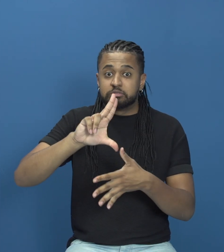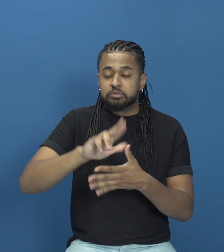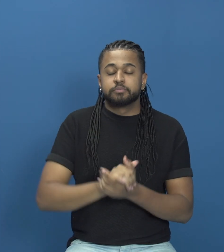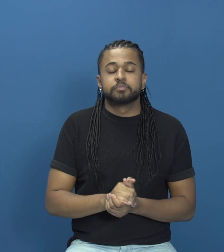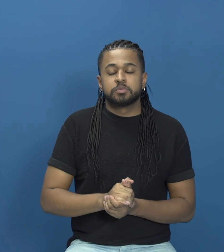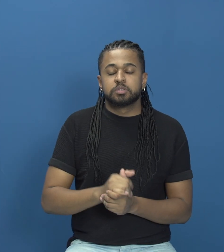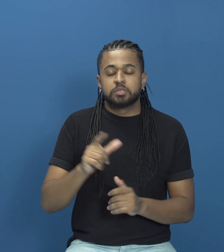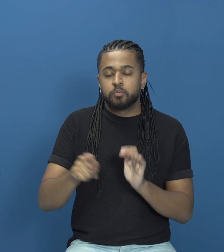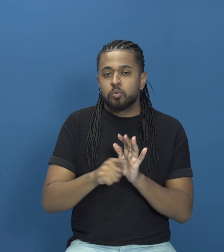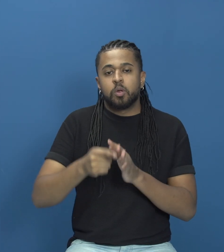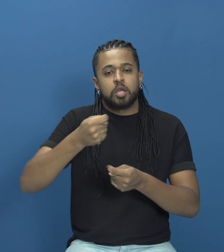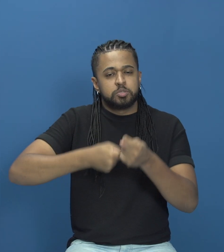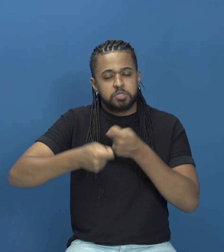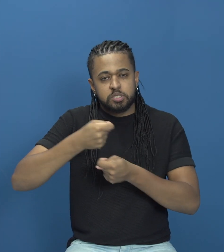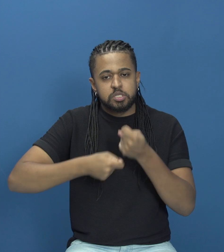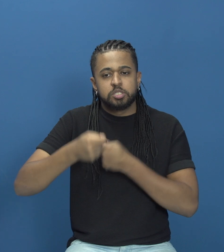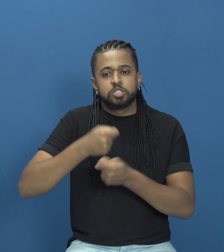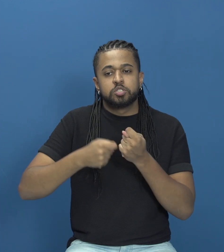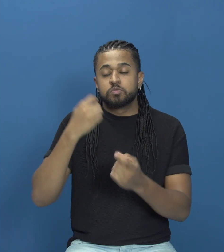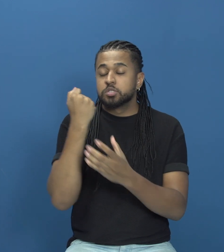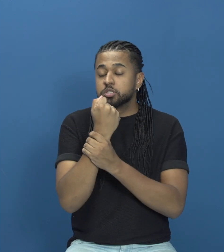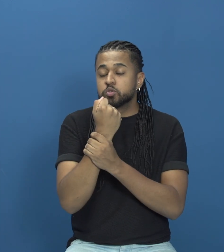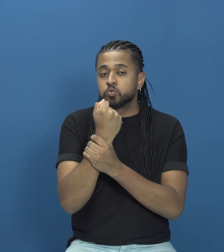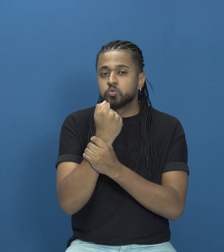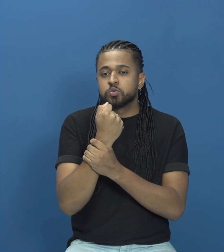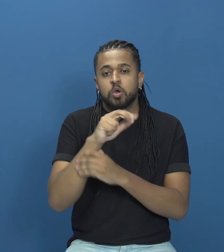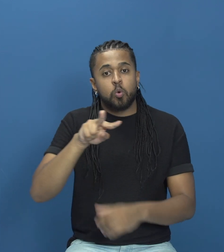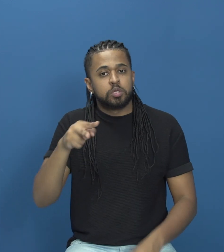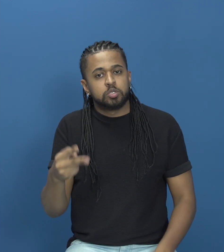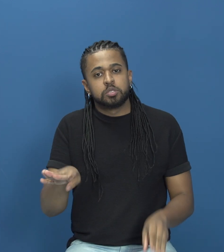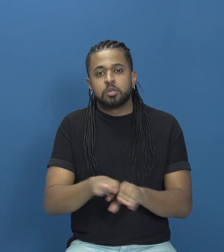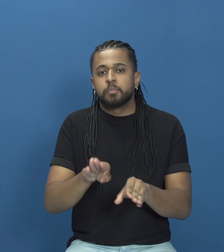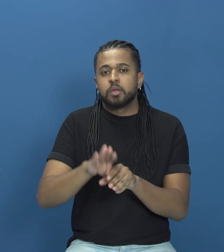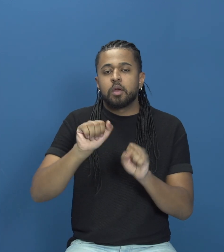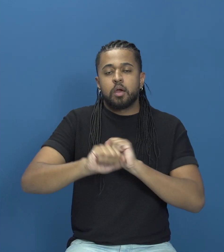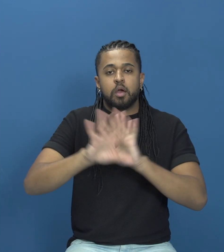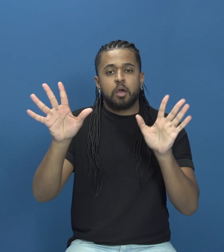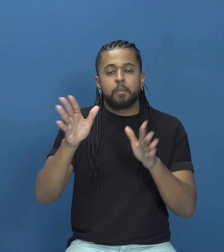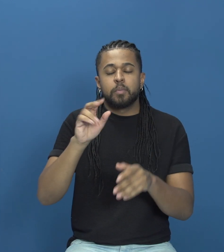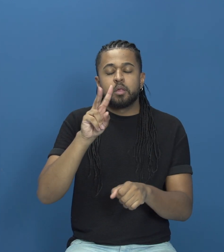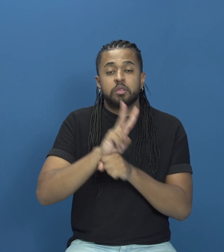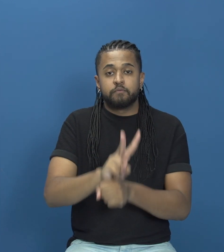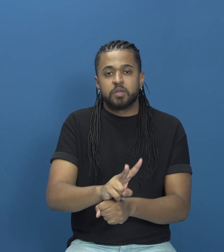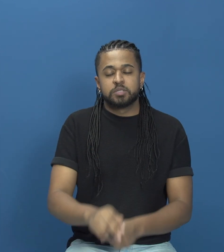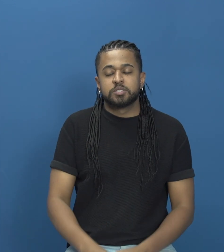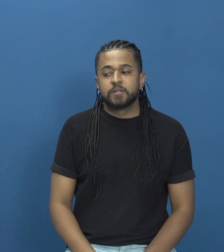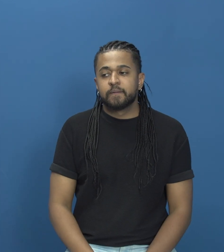em procedimento administrativo que lhe assegure o contraditório e a ampla defesa.